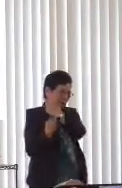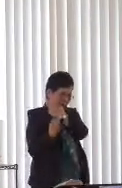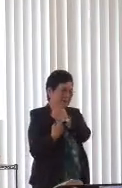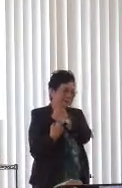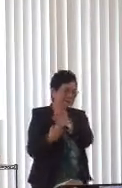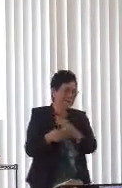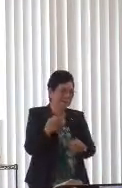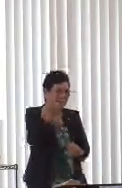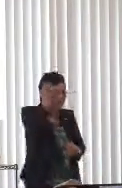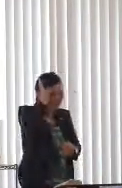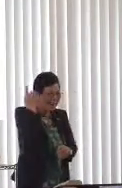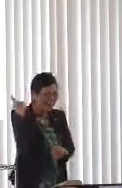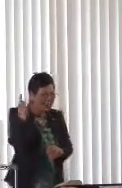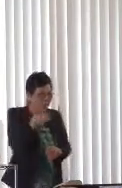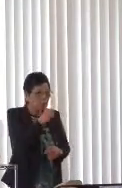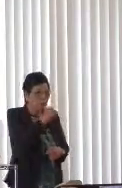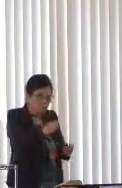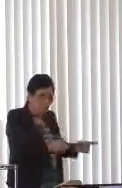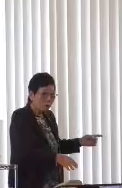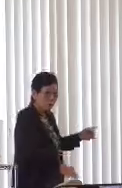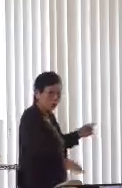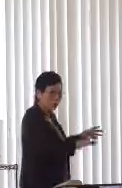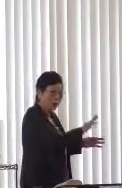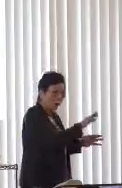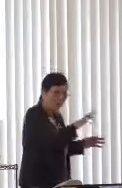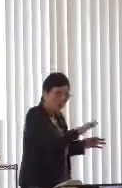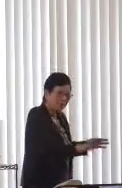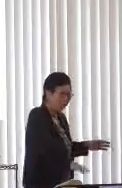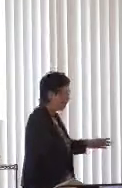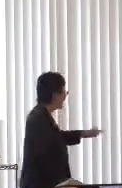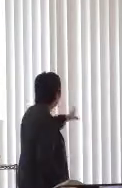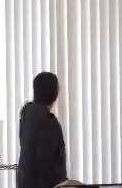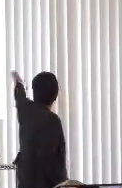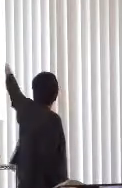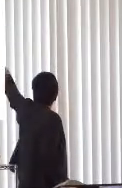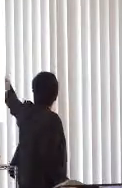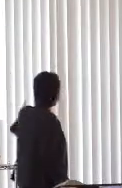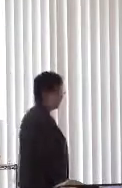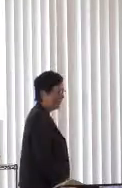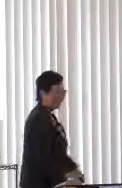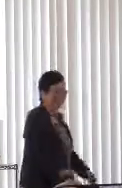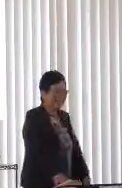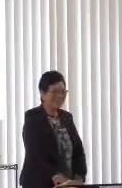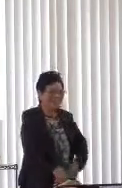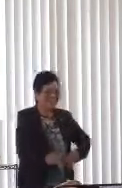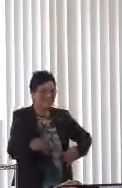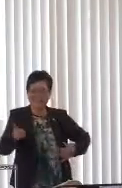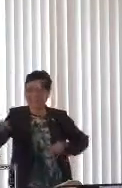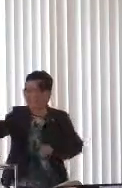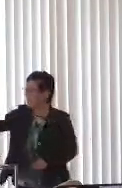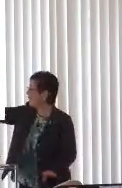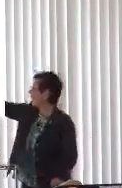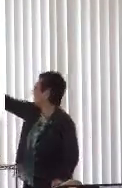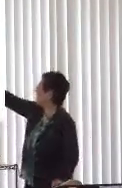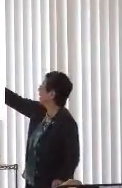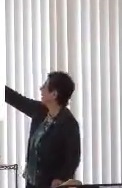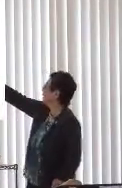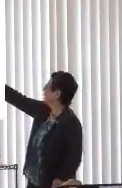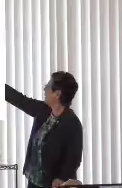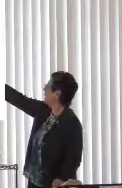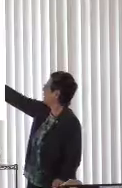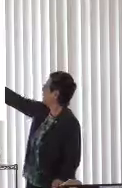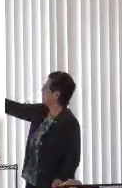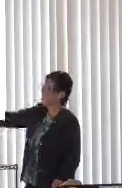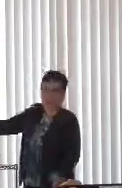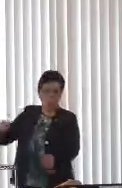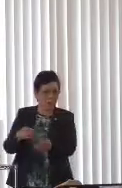なかなか洒落たね、可愛い感じの壺ですね。隣はランプですね。これはちょっとひびが入ってますけれ